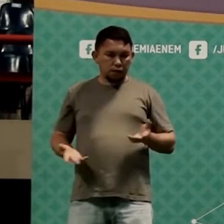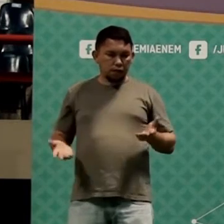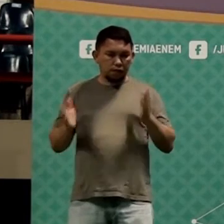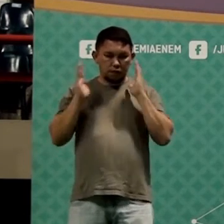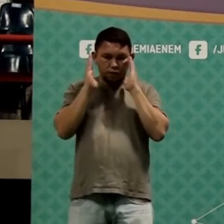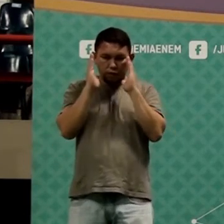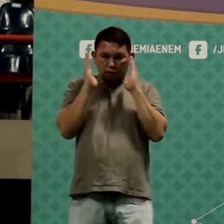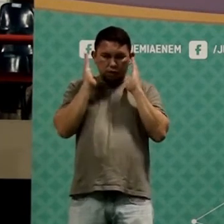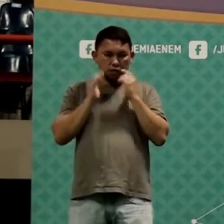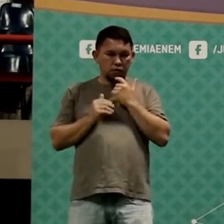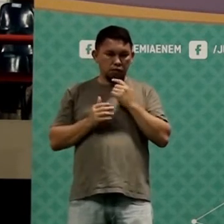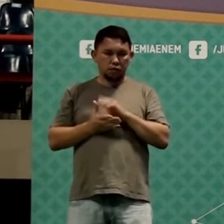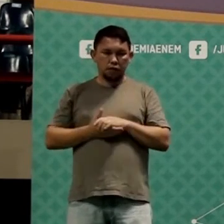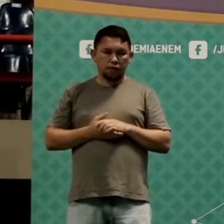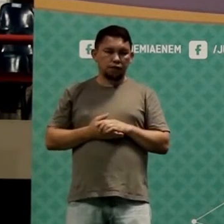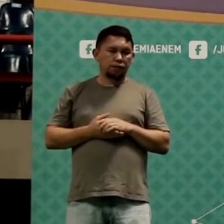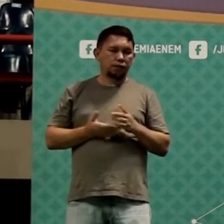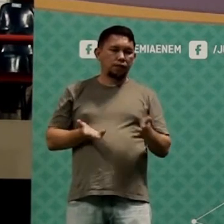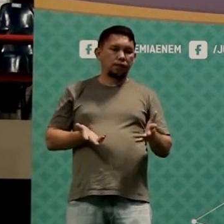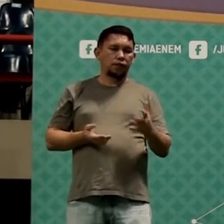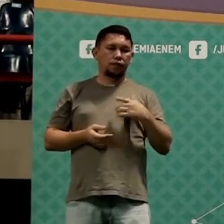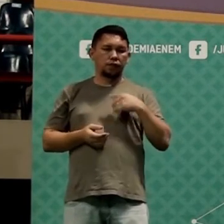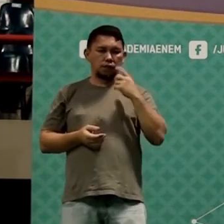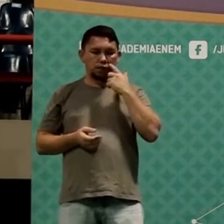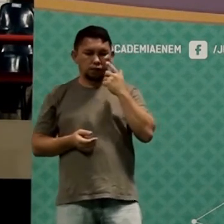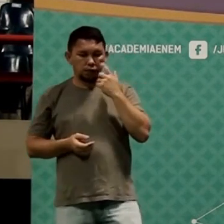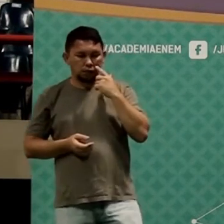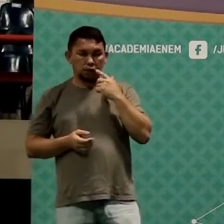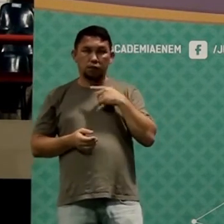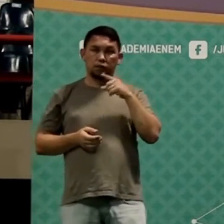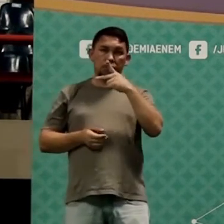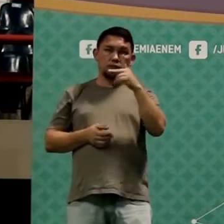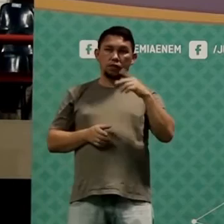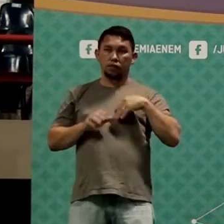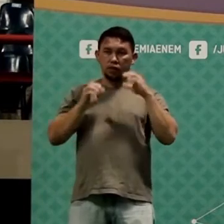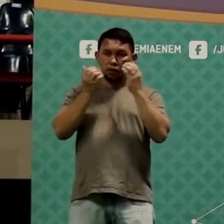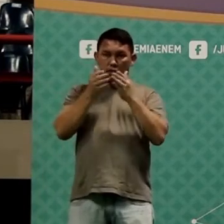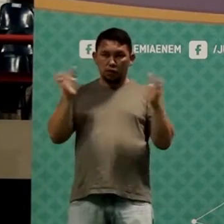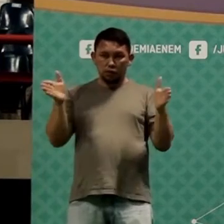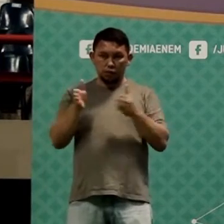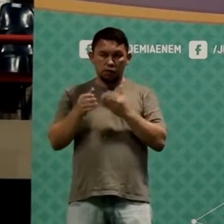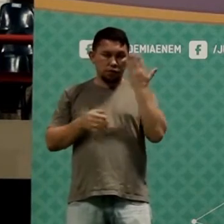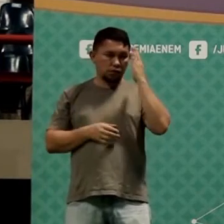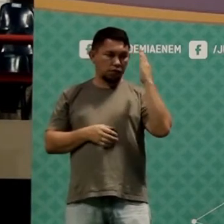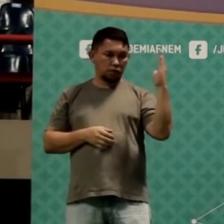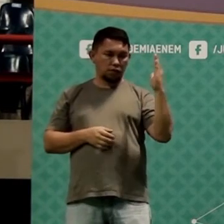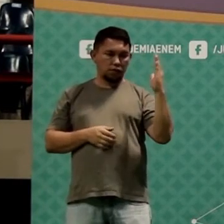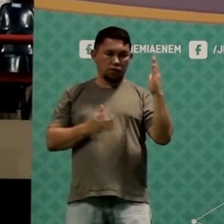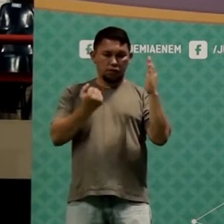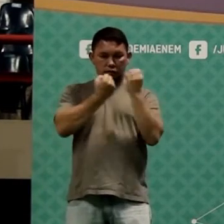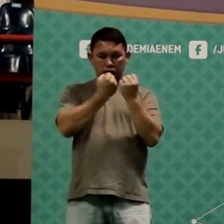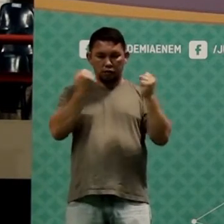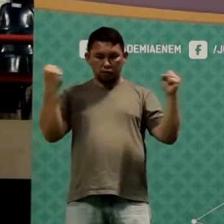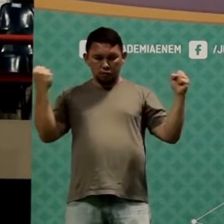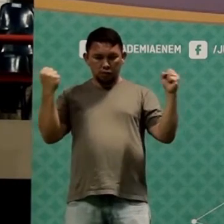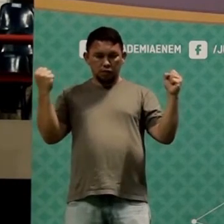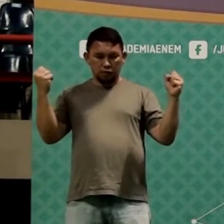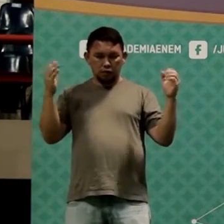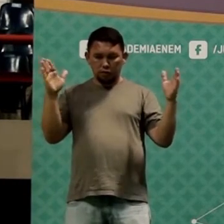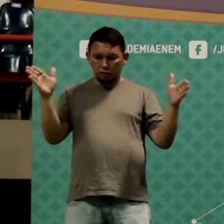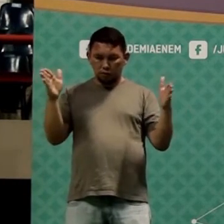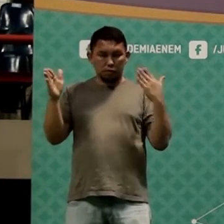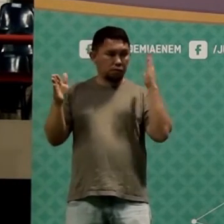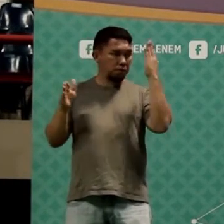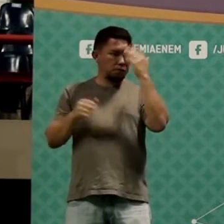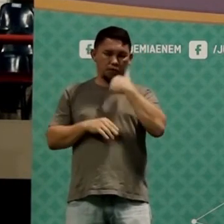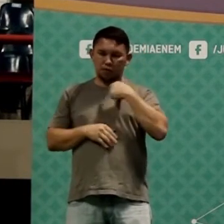Tá? Então você que está achando seu quarto pequeno, bote um espelho, que ele fica pequeno. Aí fica